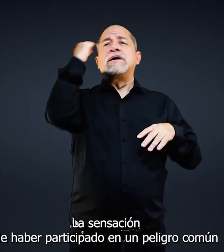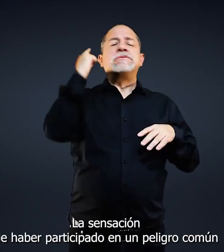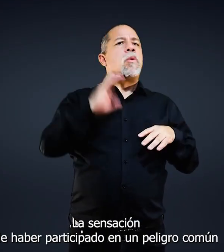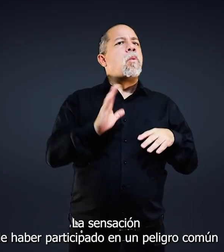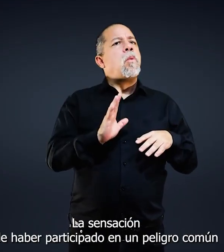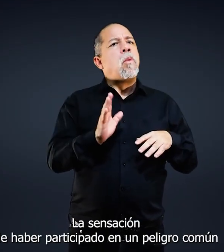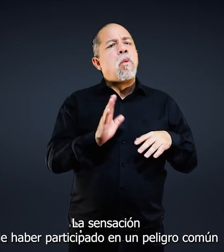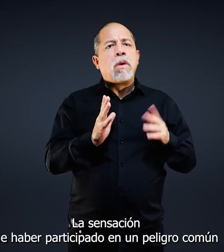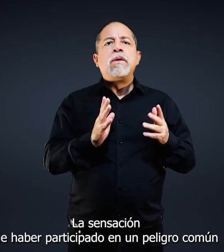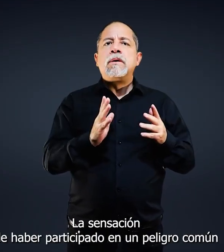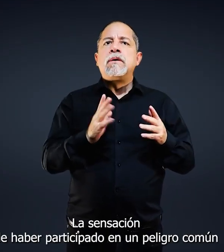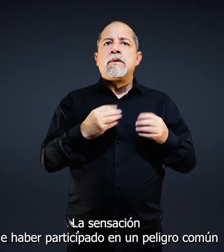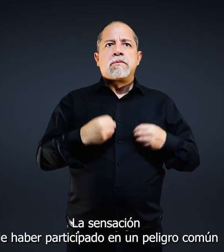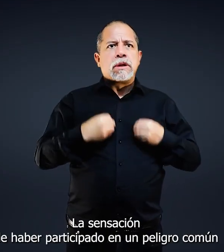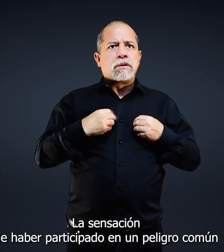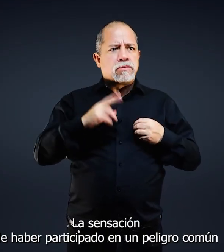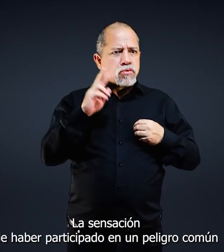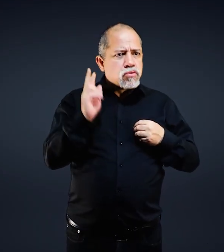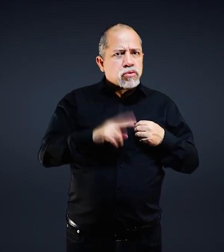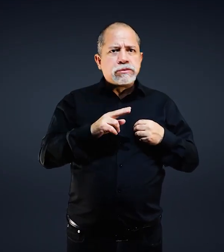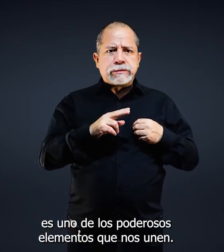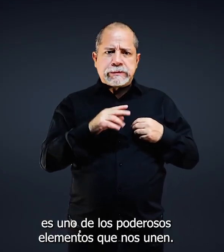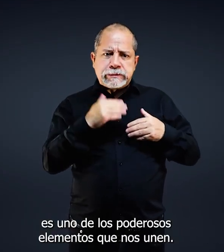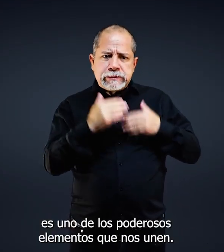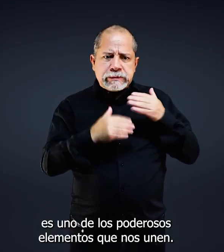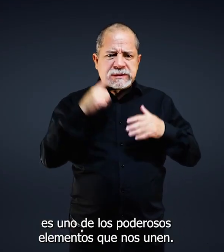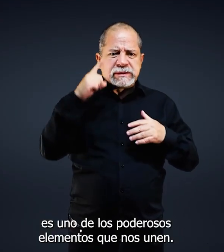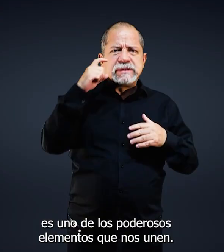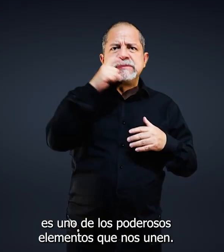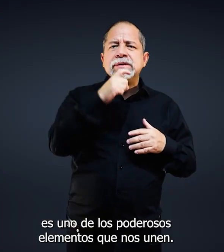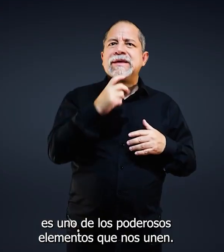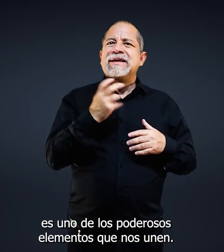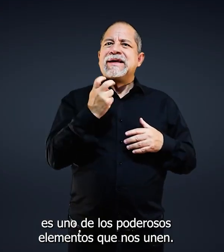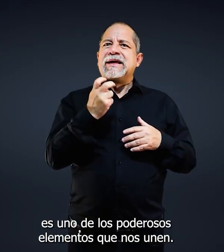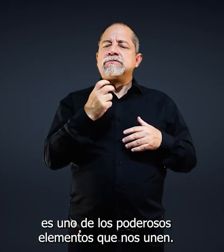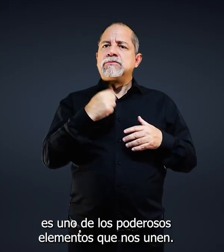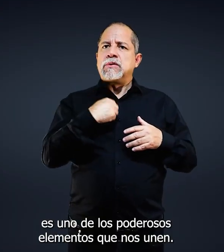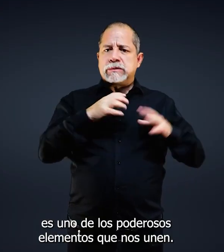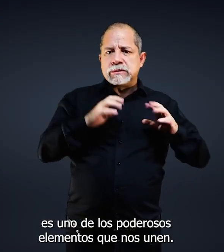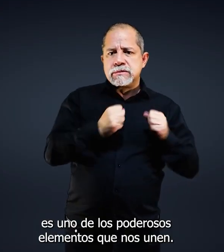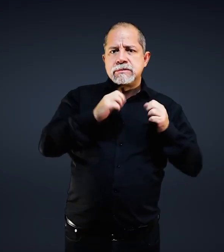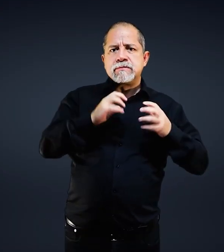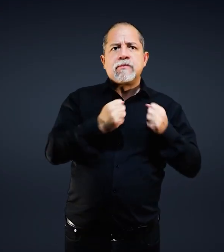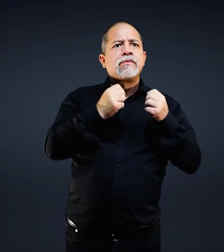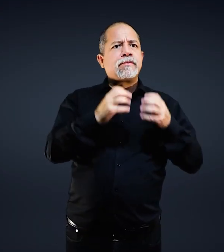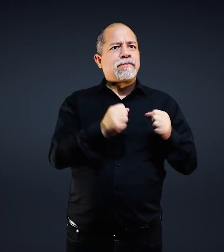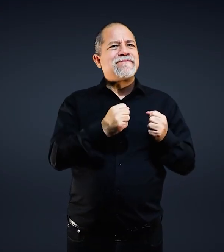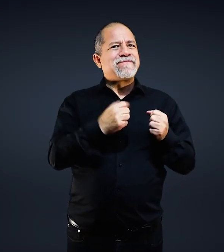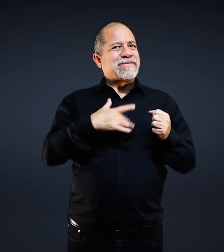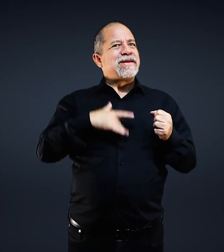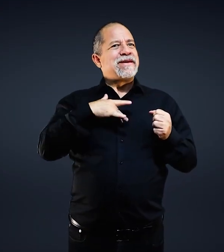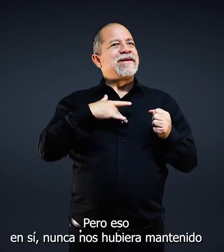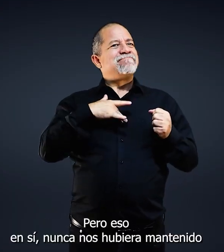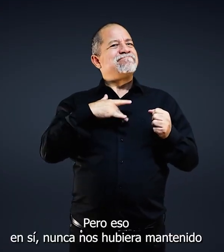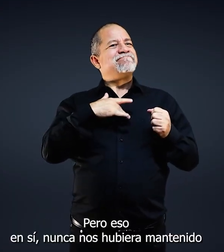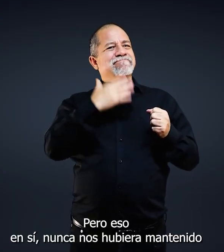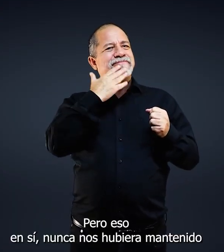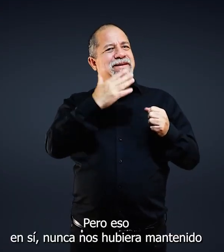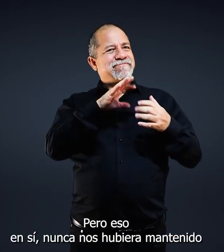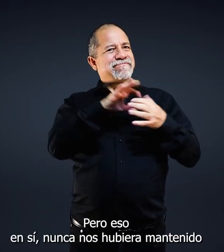haber participado en un peligro común es uno de los poderosos elementos que nos unen. Pero eso, en sí,